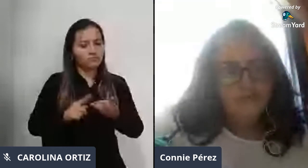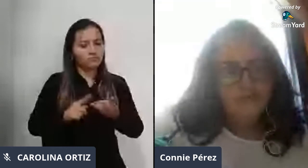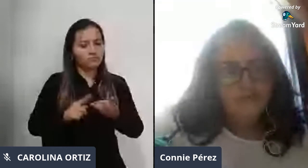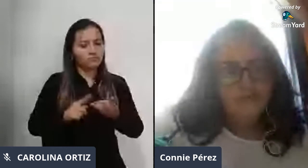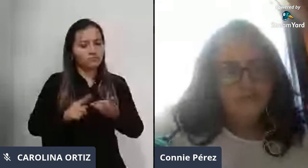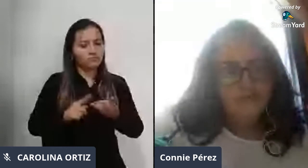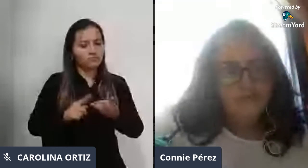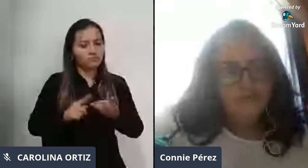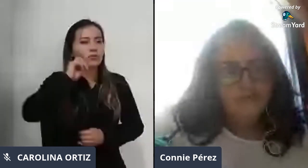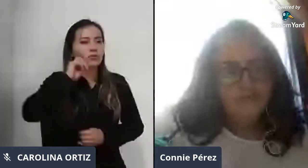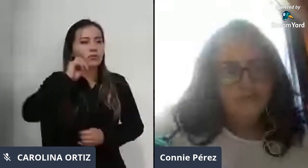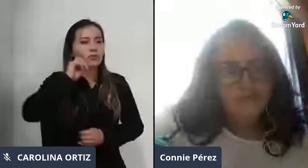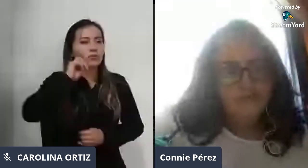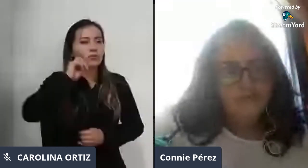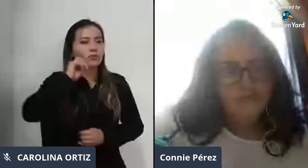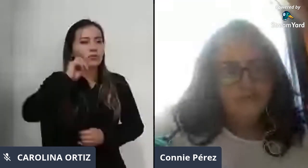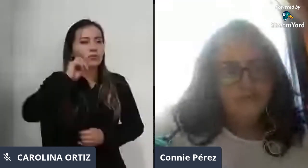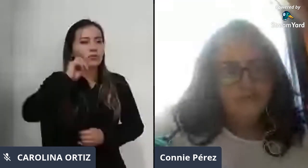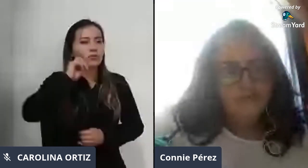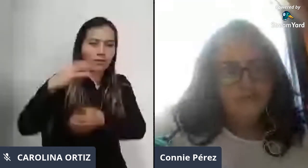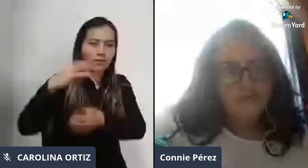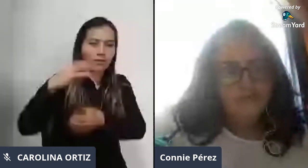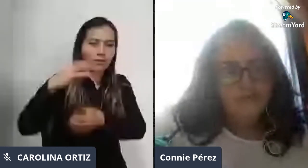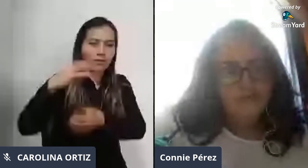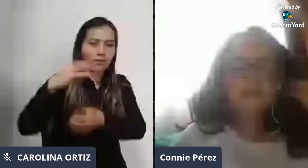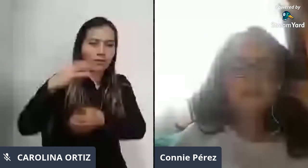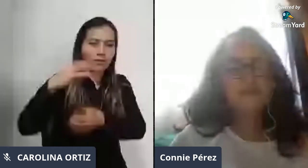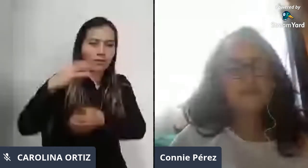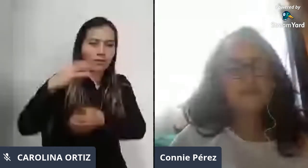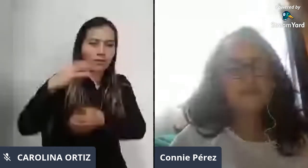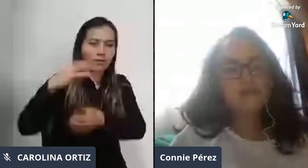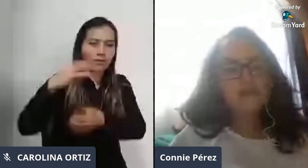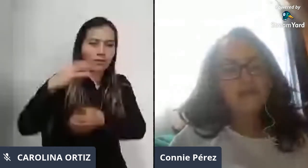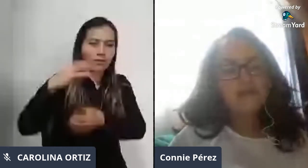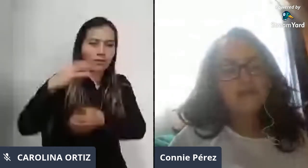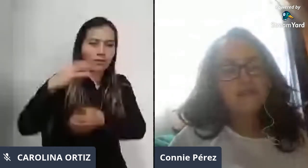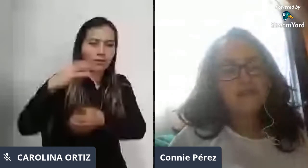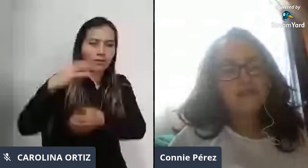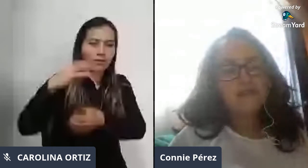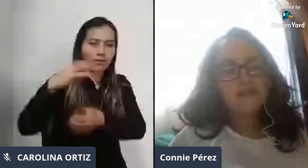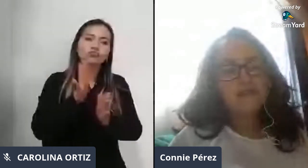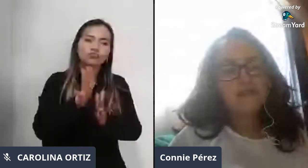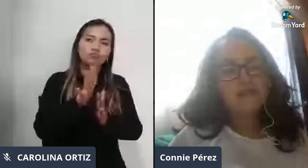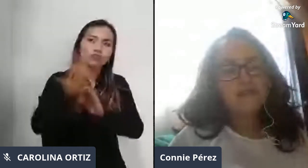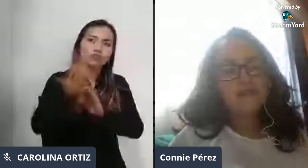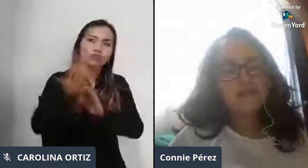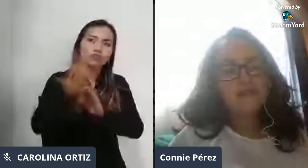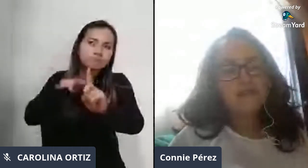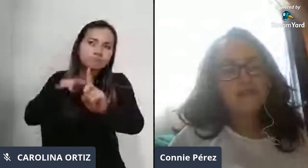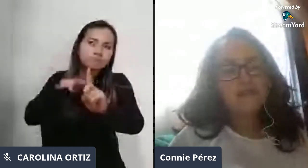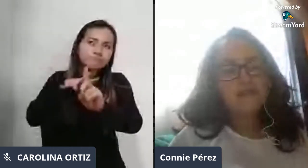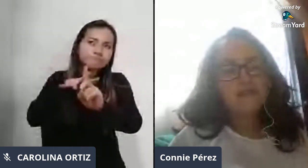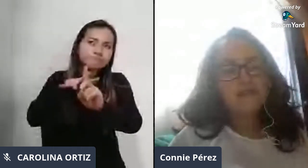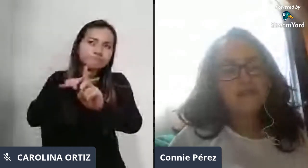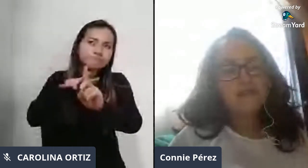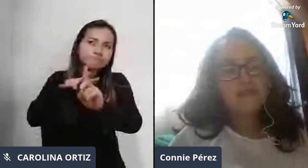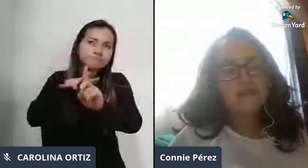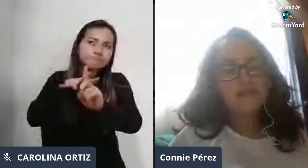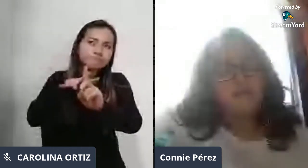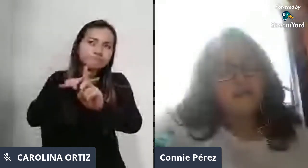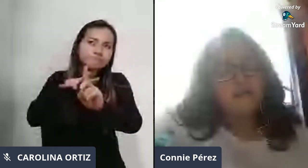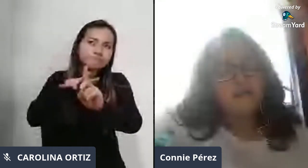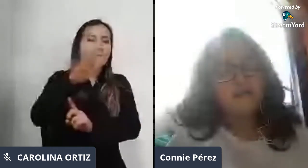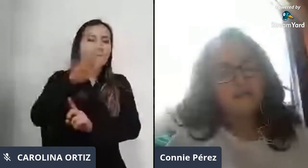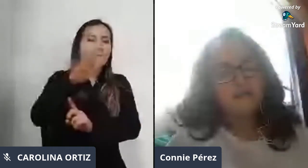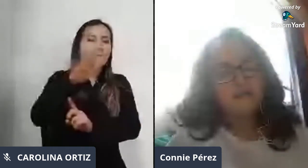y basadas en eso también realizamos incidencia política, trabajamos en nuestro